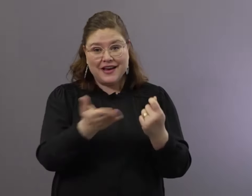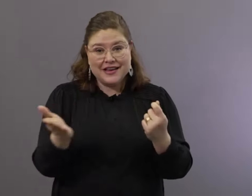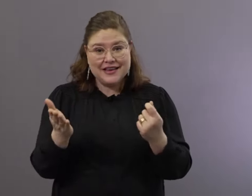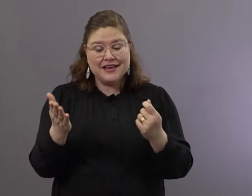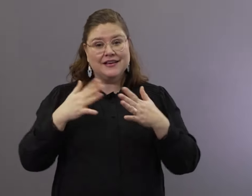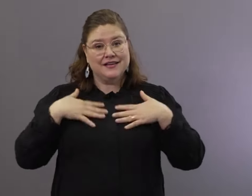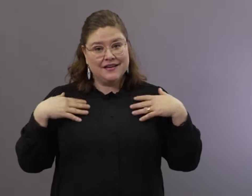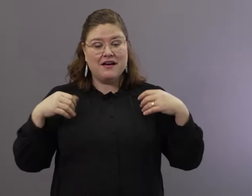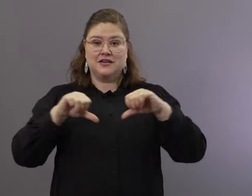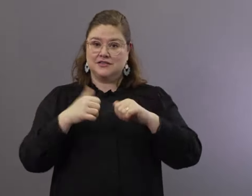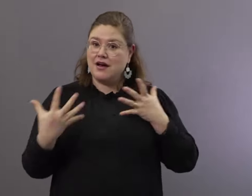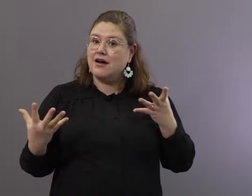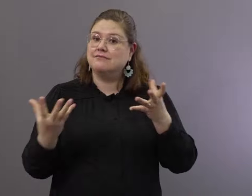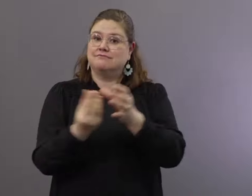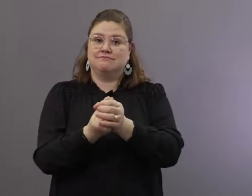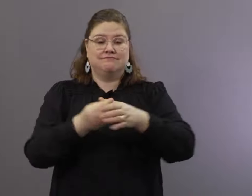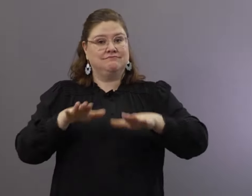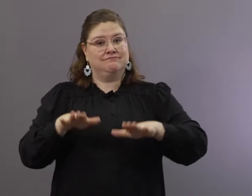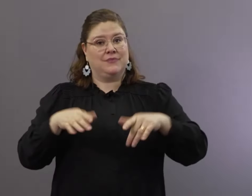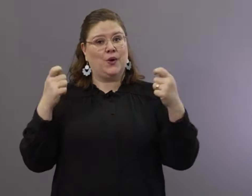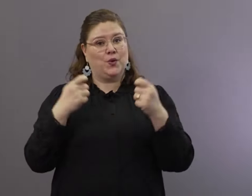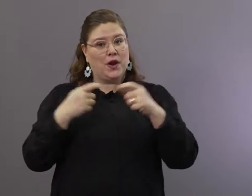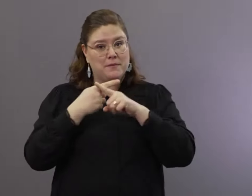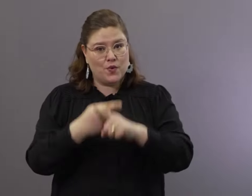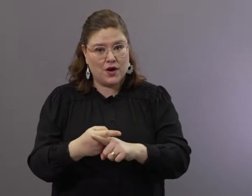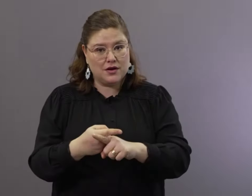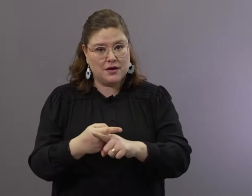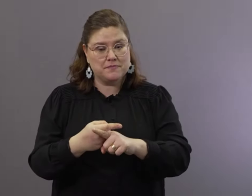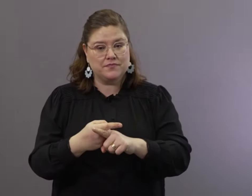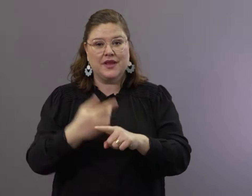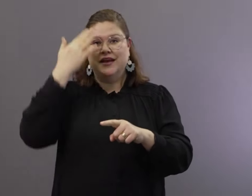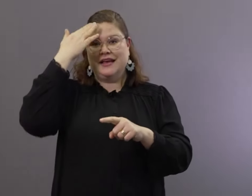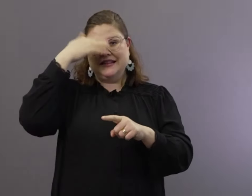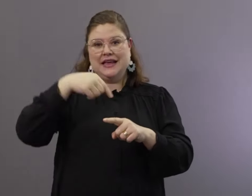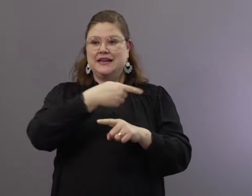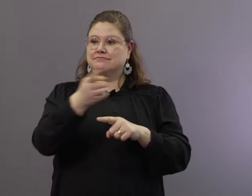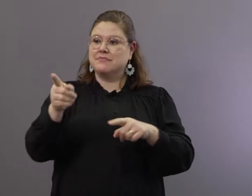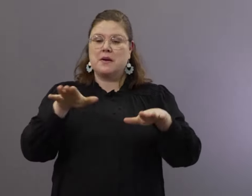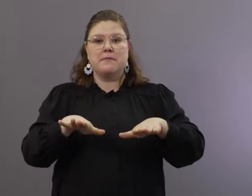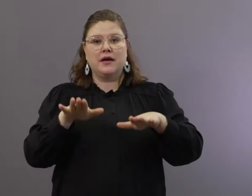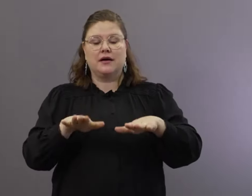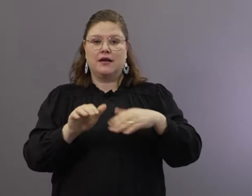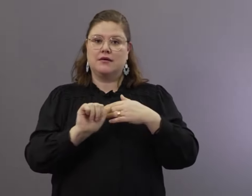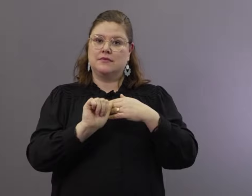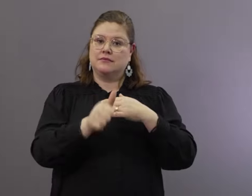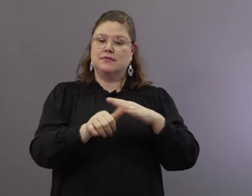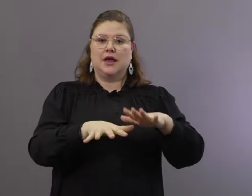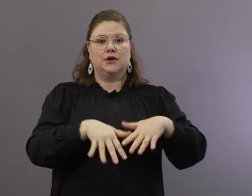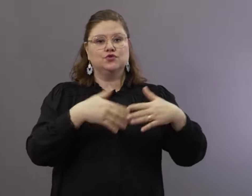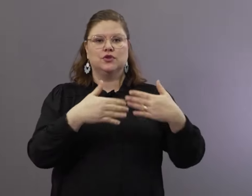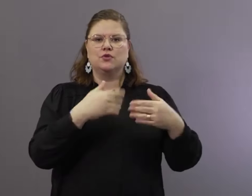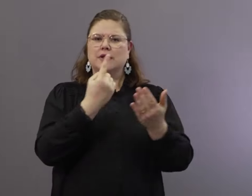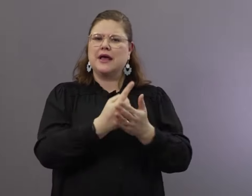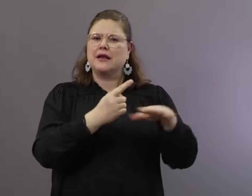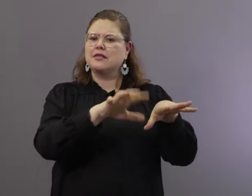koolla yhdessä teidän kanssanne. Tiedän, että läsnä on useita eduskuntatyössämme tärkeitä yhteistyötahoja